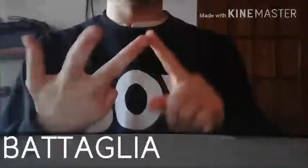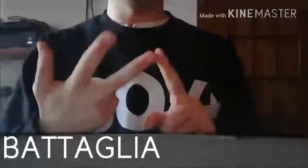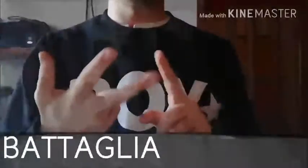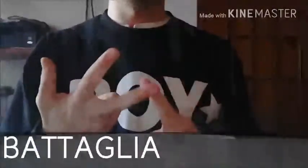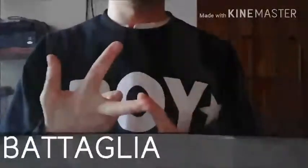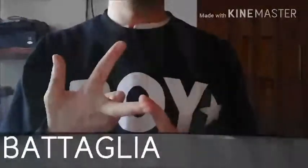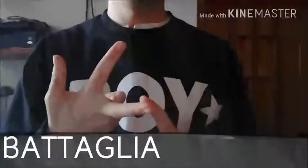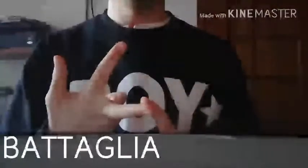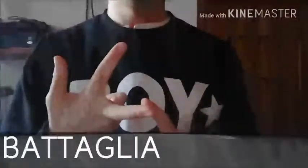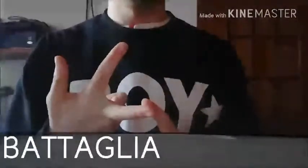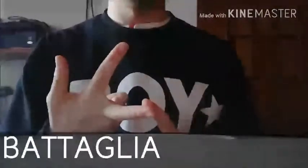battaglia